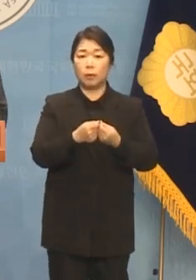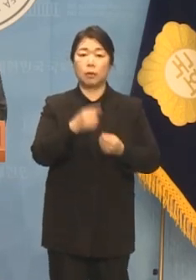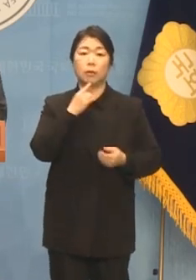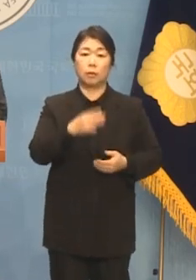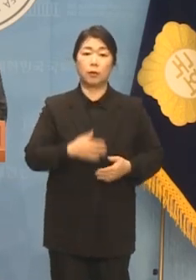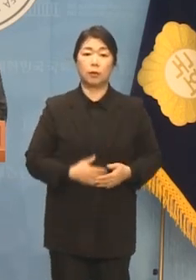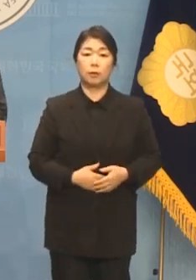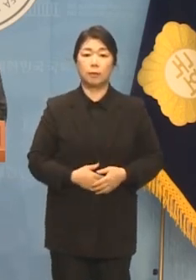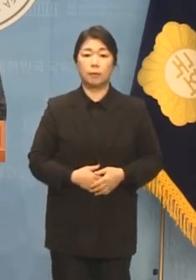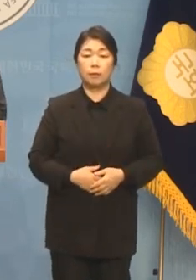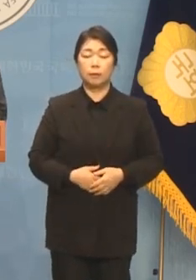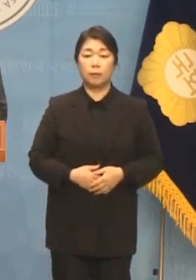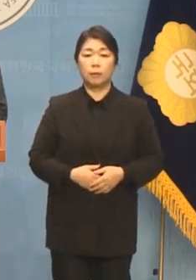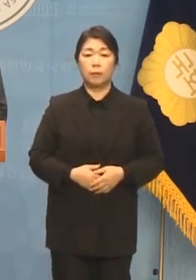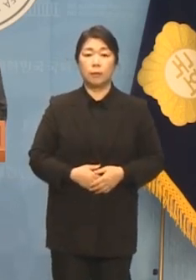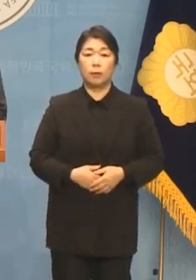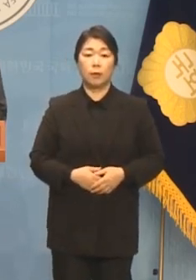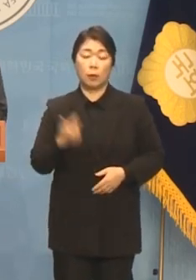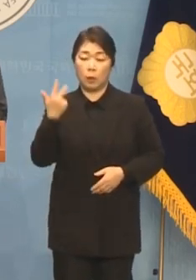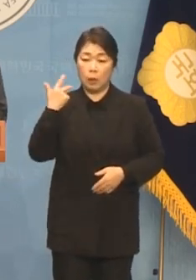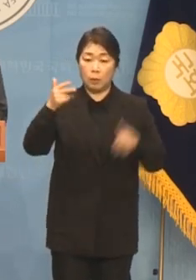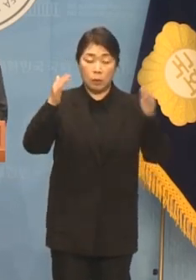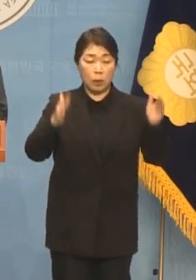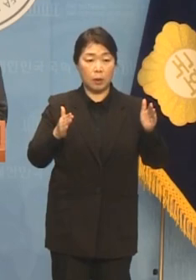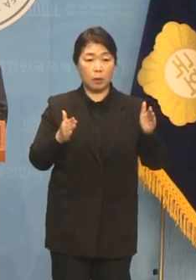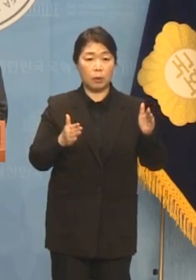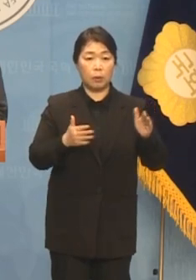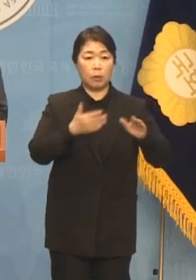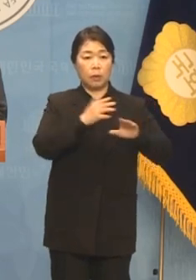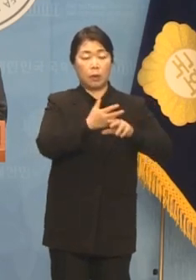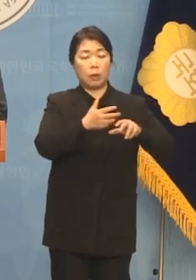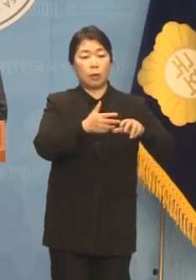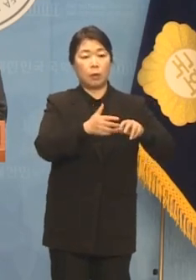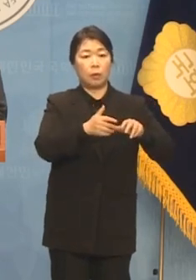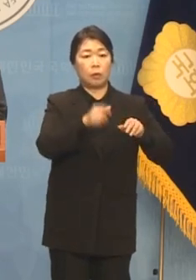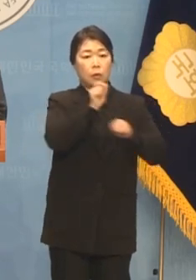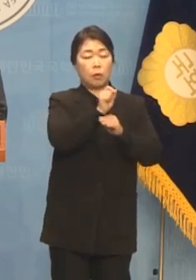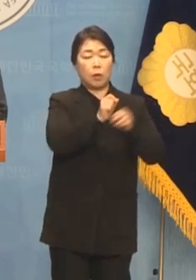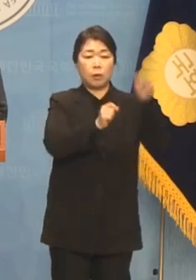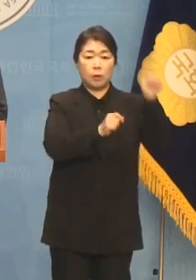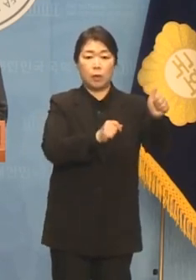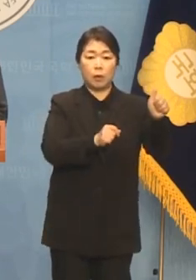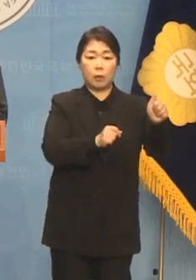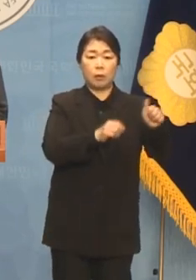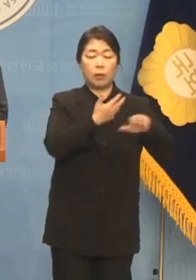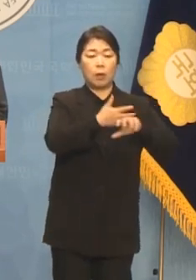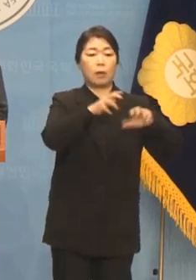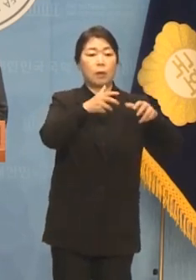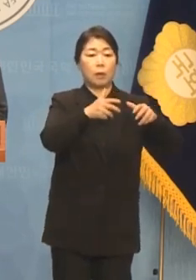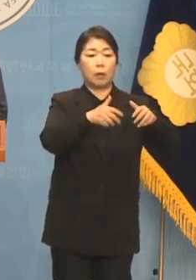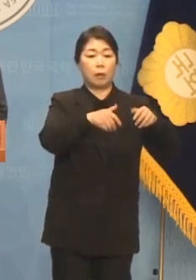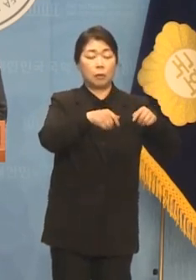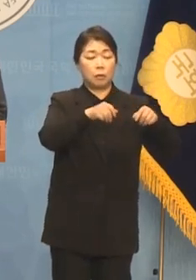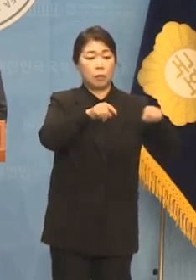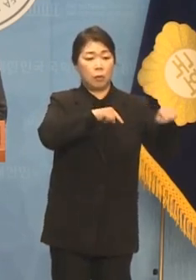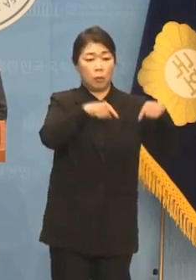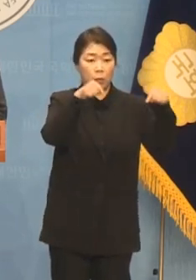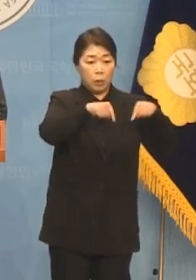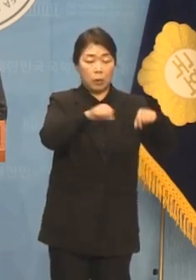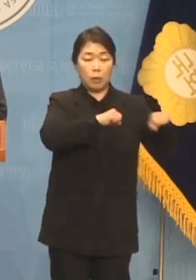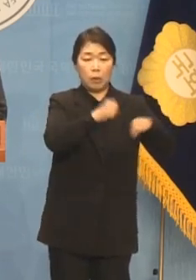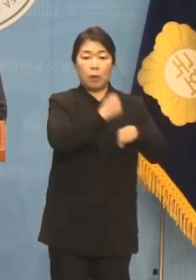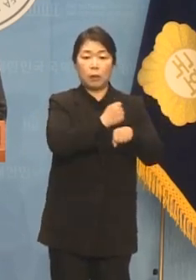내용입니다 그간 재외 공관장 회의 일정과 내용은 원칙적으로 확인해 줄 수 없다던 외교부